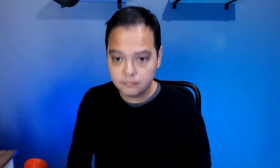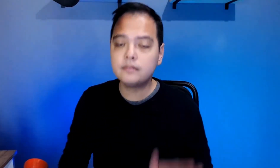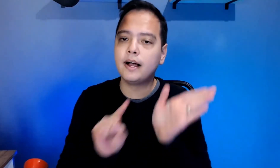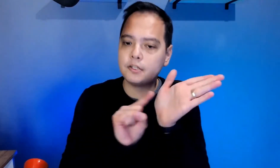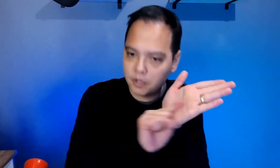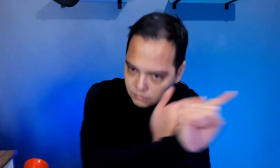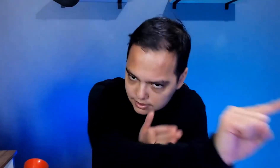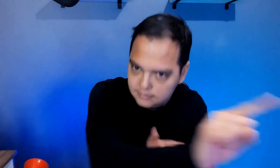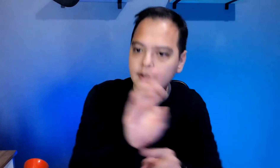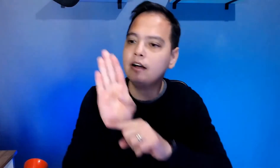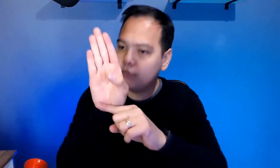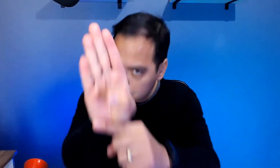As perguntas vão ajudar.